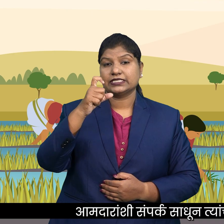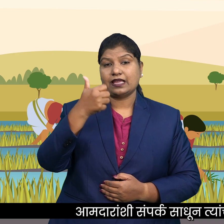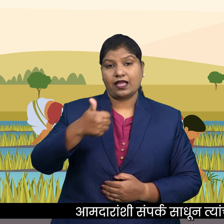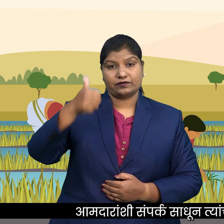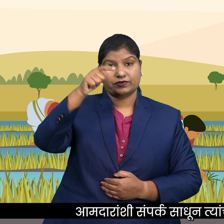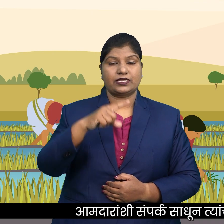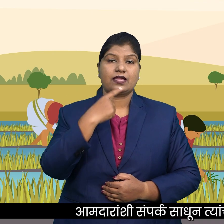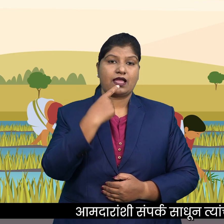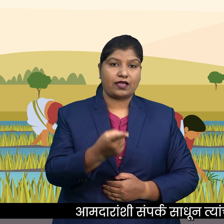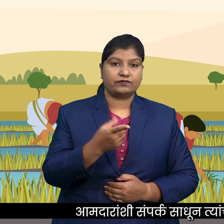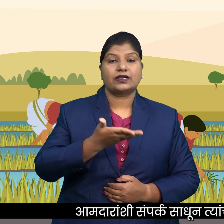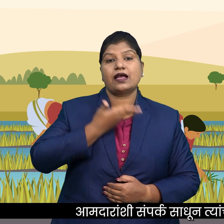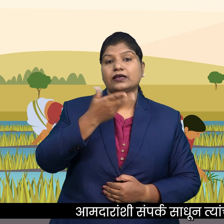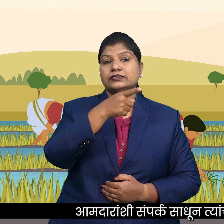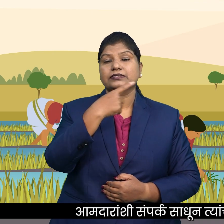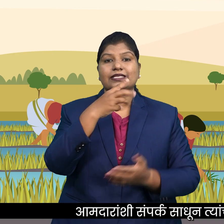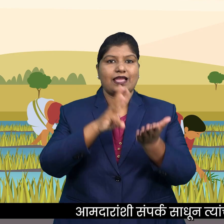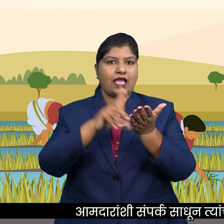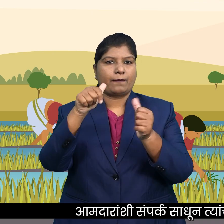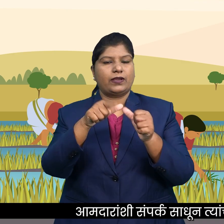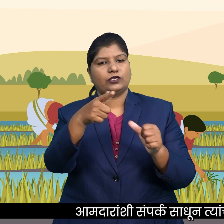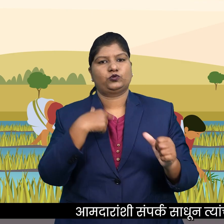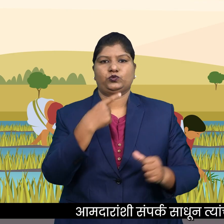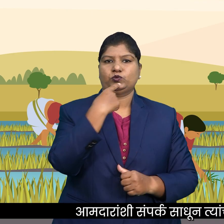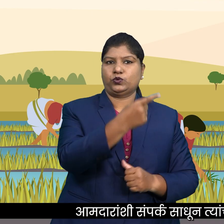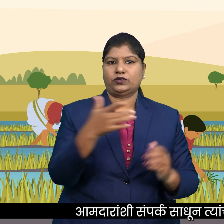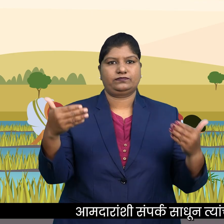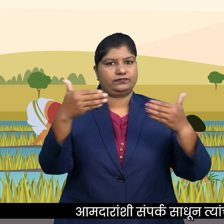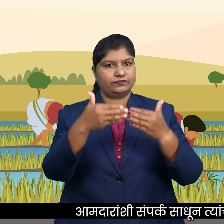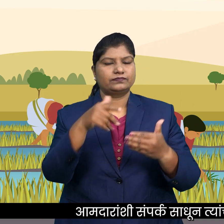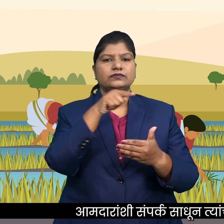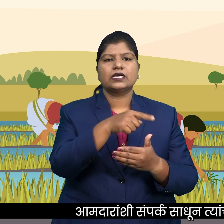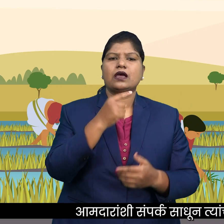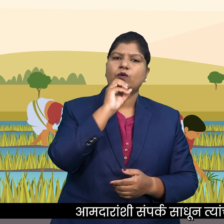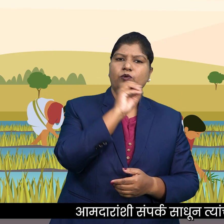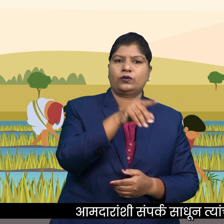साधून त्यांच्या समस्या मांडण्याचा सल्ला दिला.